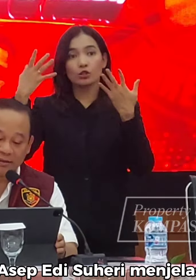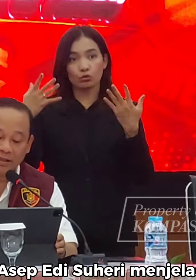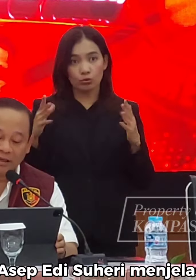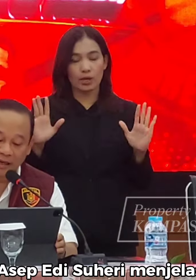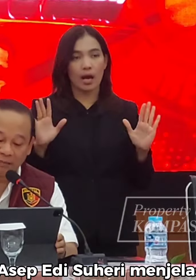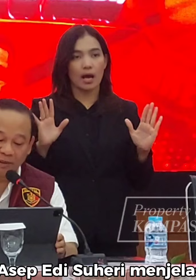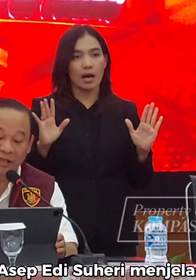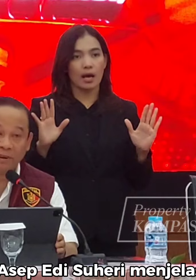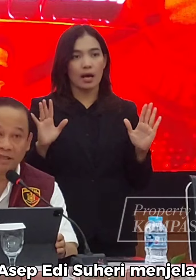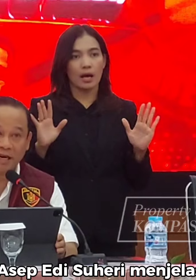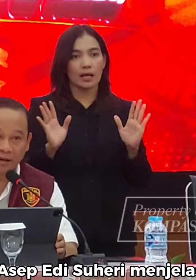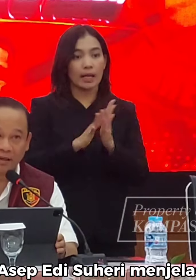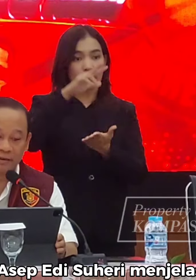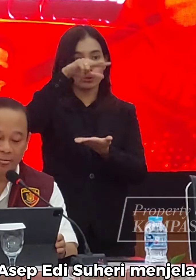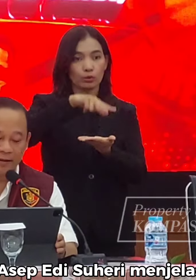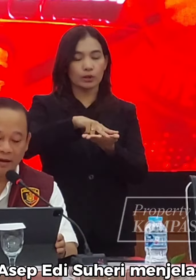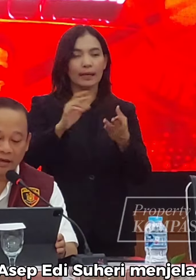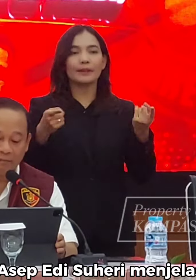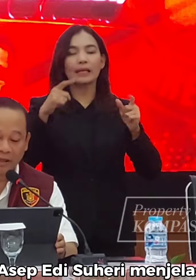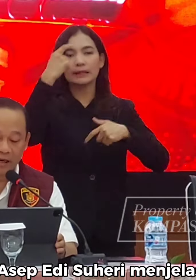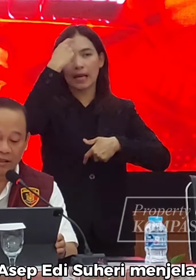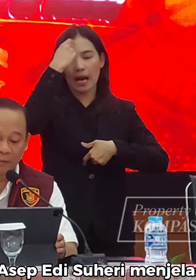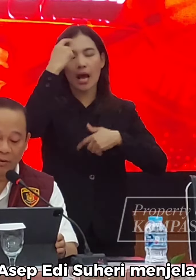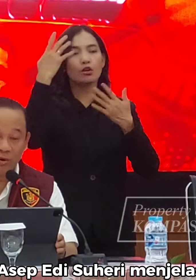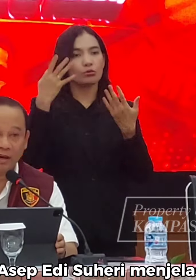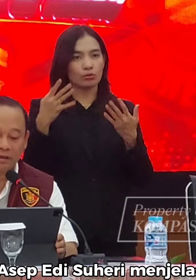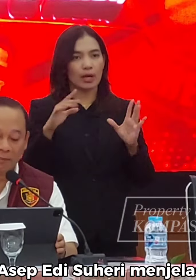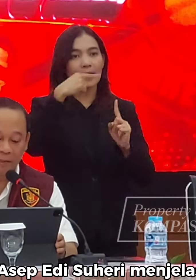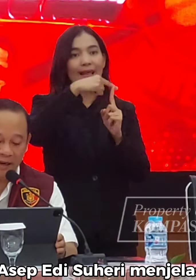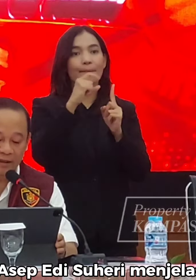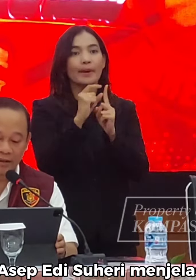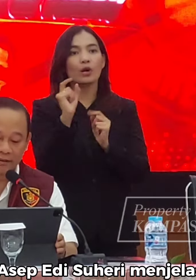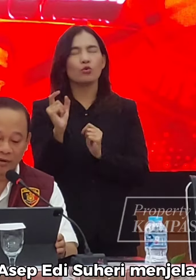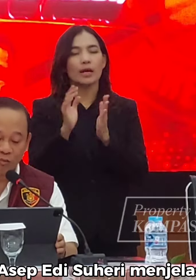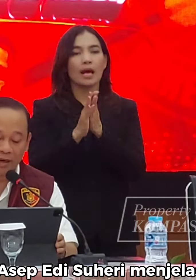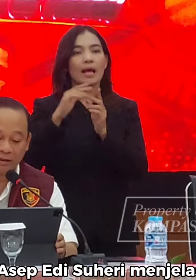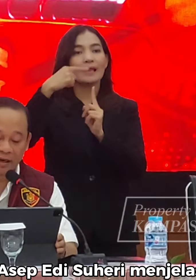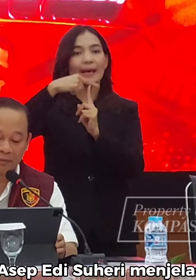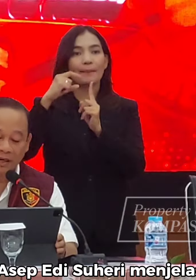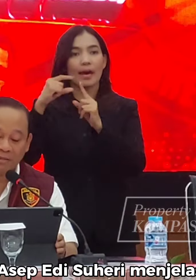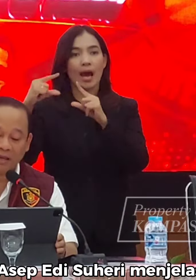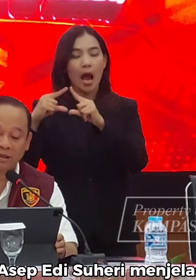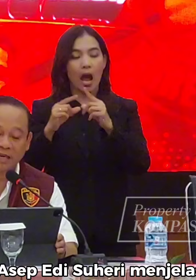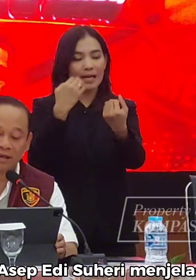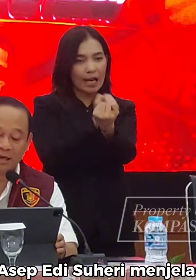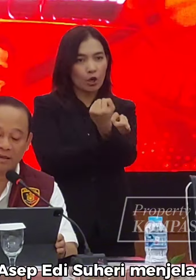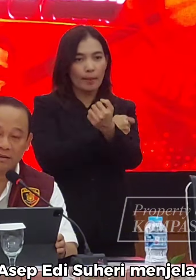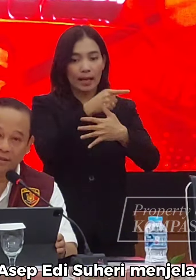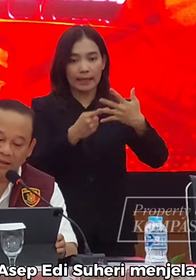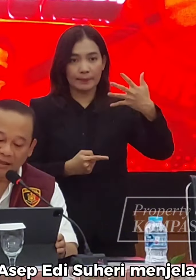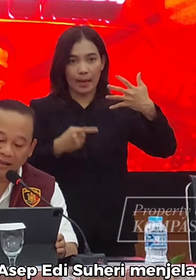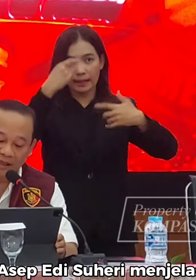perkara dan petapan tersangka dalam perkara tppu dengan tppa narkoba terhadap kelima